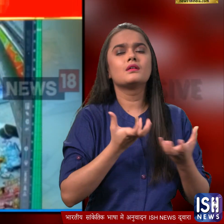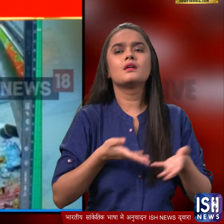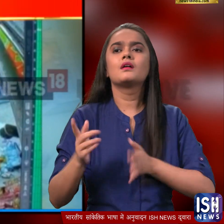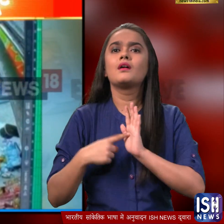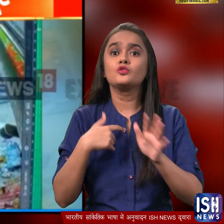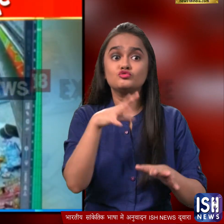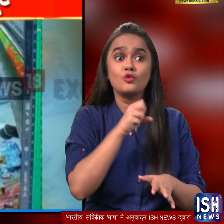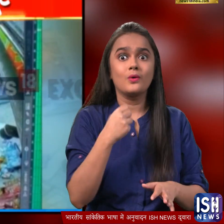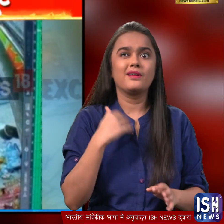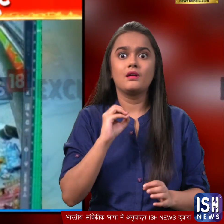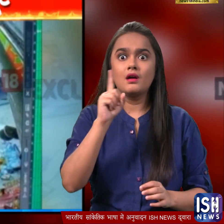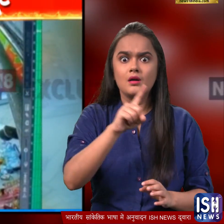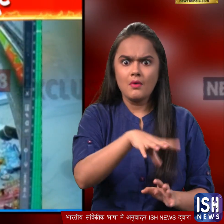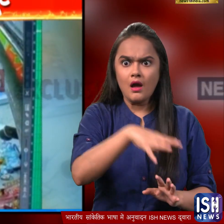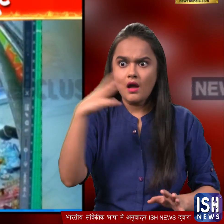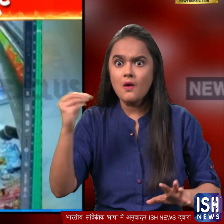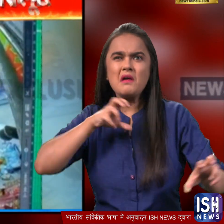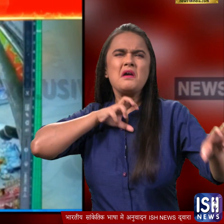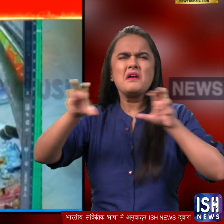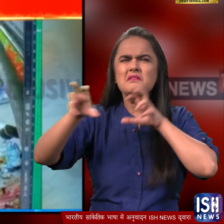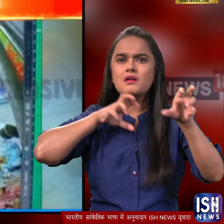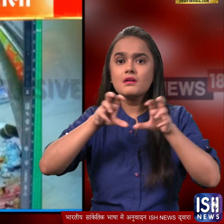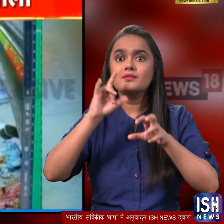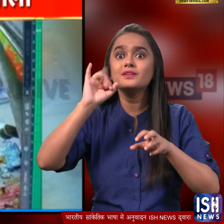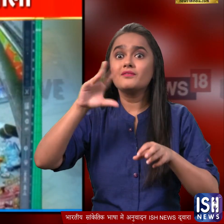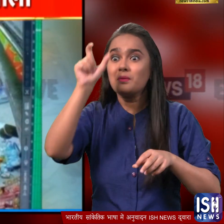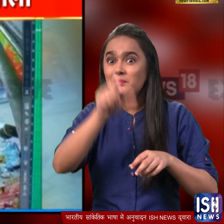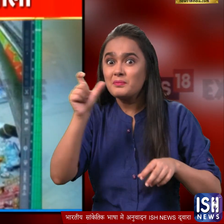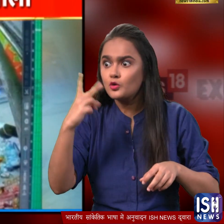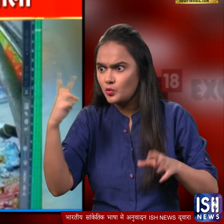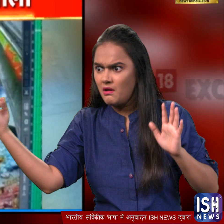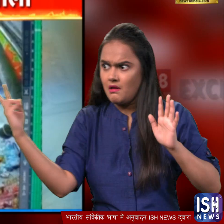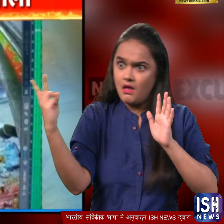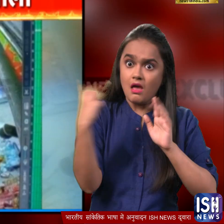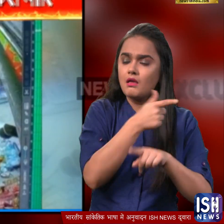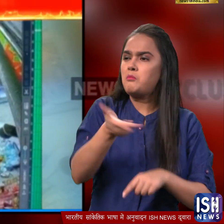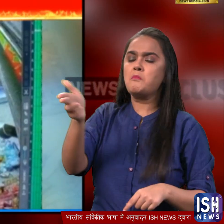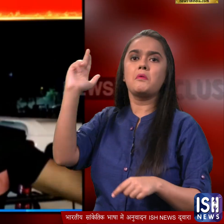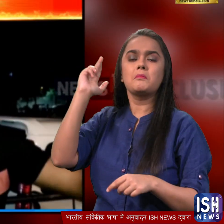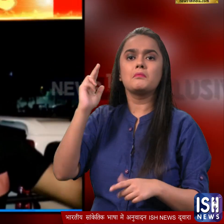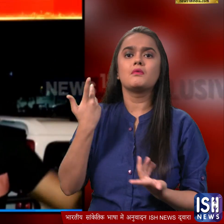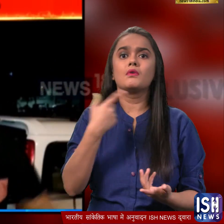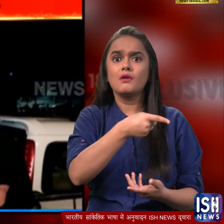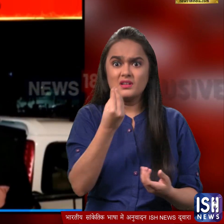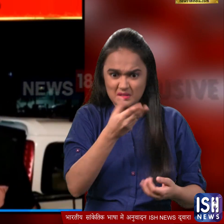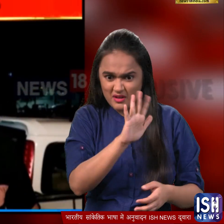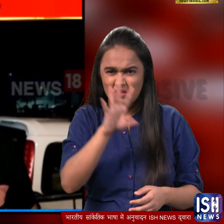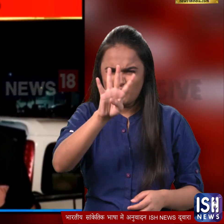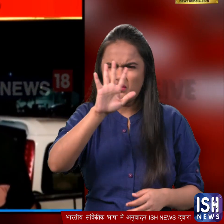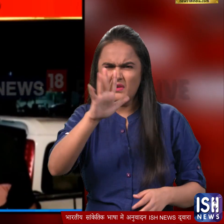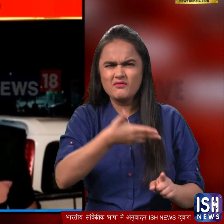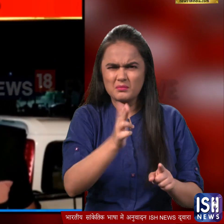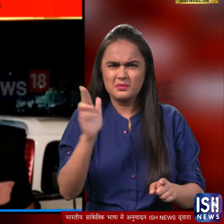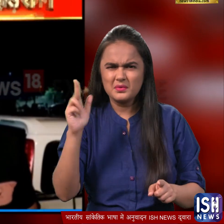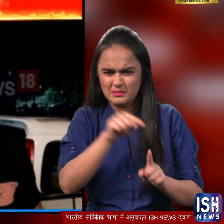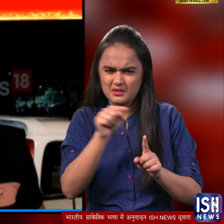शॉपिंग करके निकले हैं। लेकिन जैसे ही वो बाहर निकले शोर हुआ और उनके रास्ते में आए 2 लोगों को उन्होंने गोली मार दी। बीच रास्ते पर उन्होंने 4-5 गोलियां